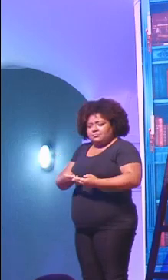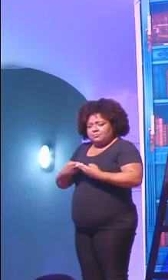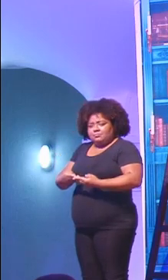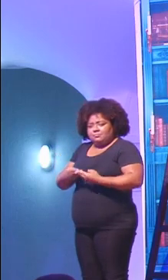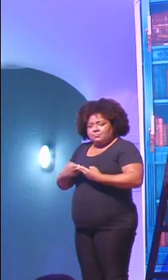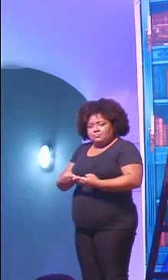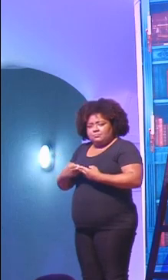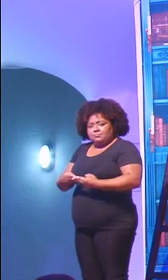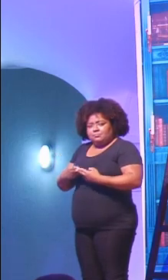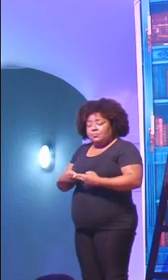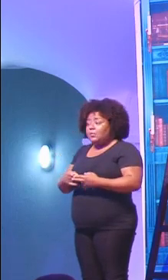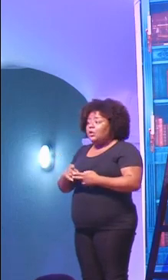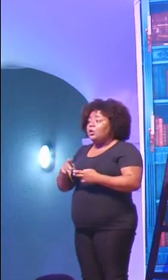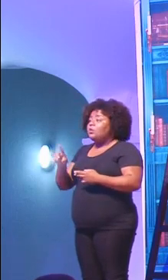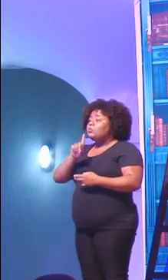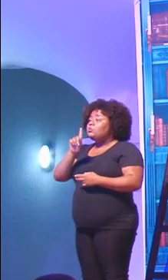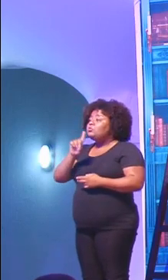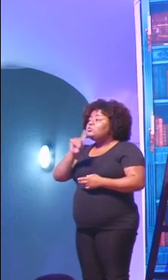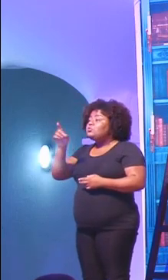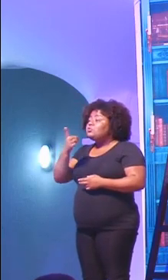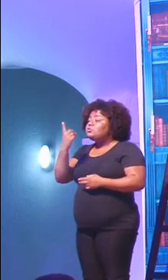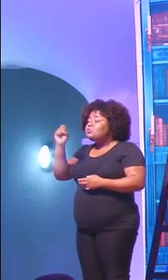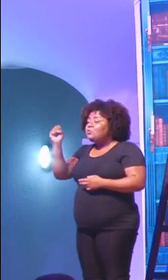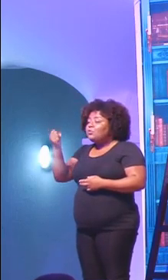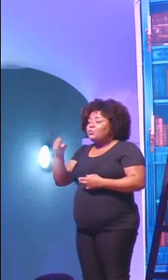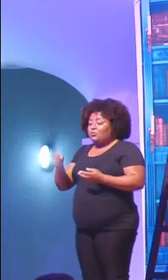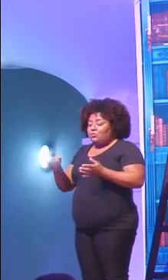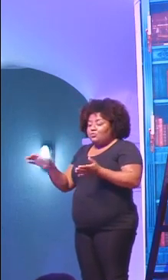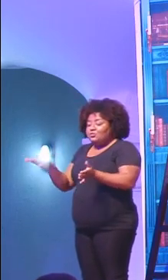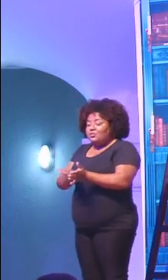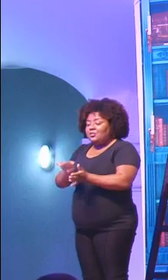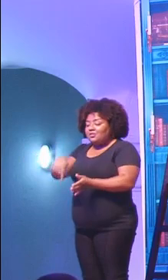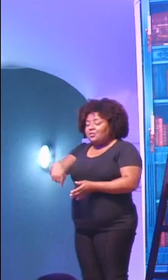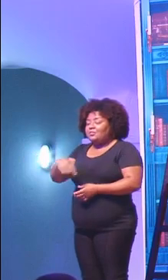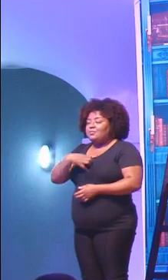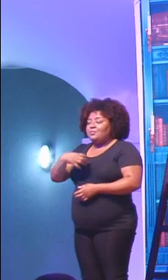pagaram tudo para mim. Desde o dia 18 estou lá. Pagaram para você, não.